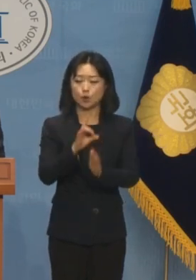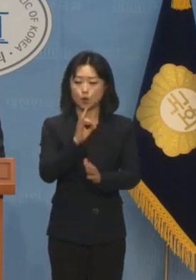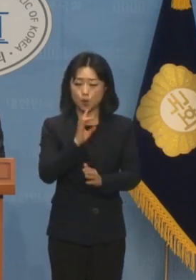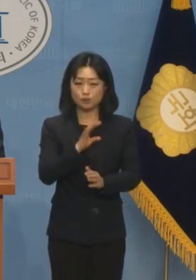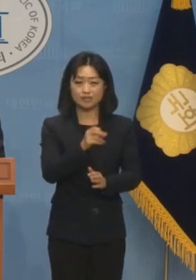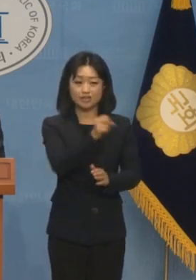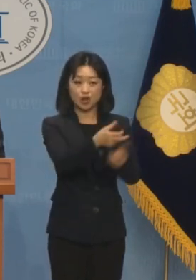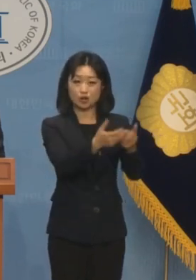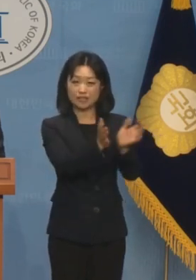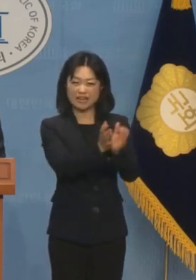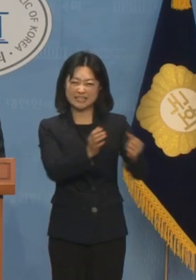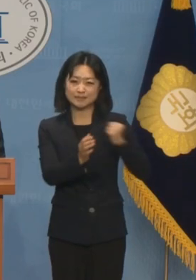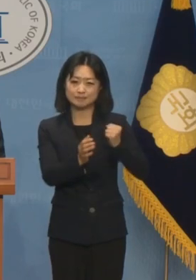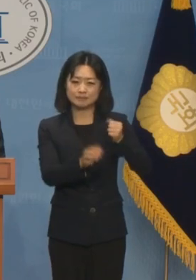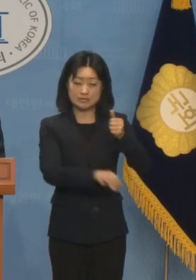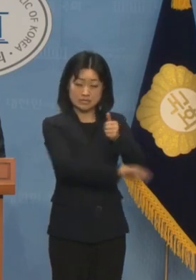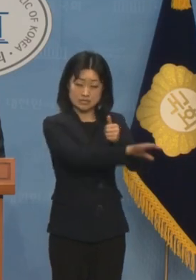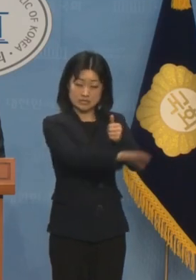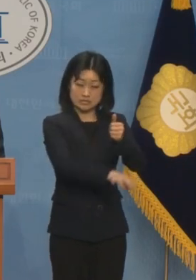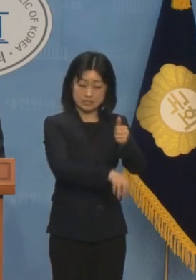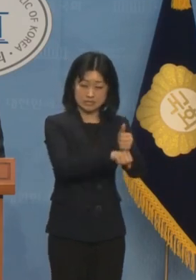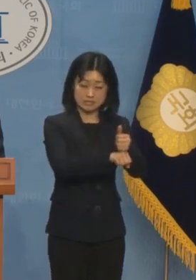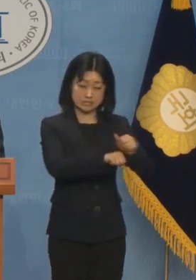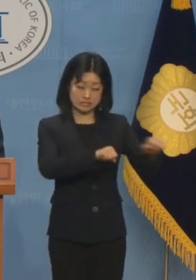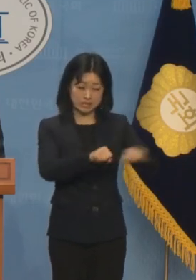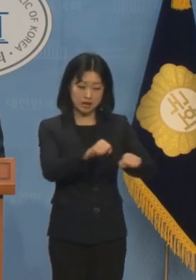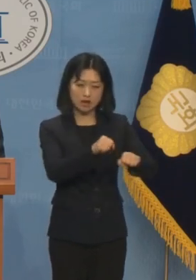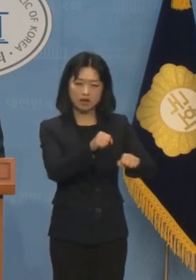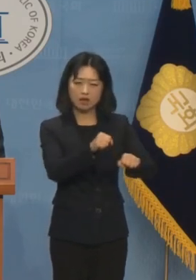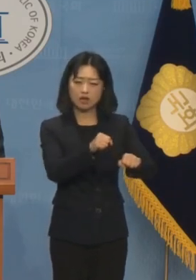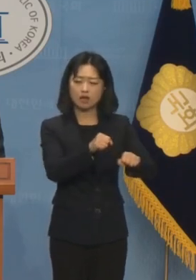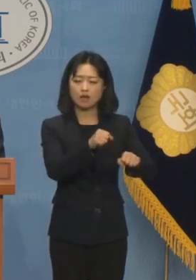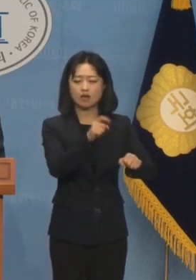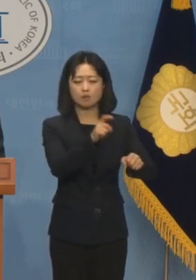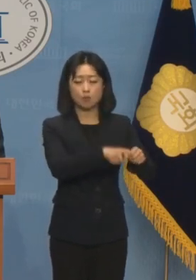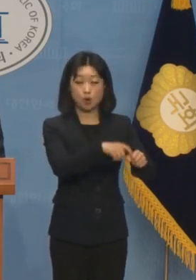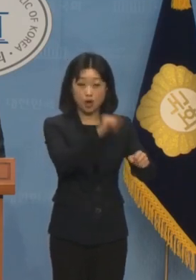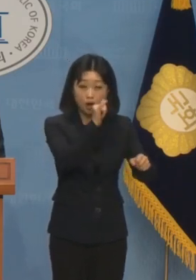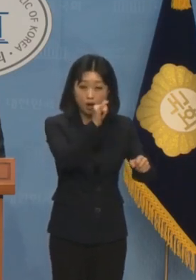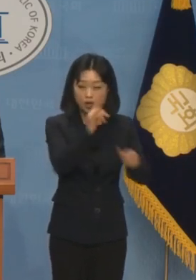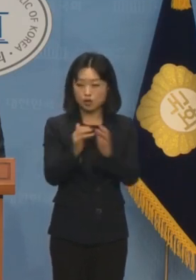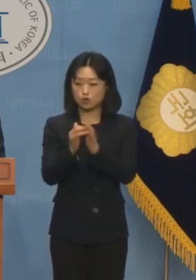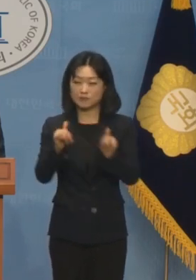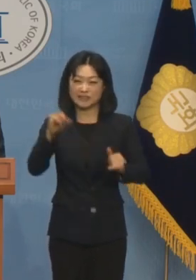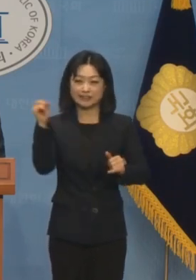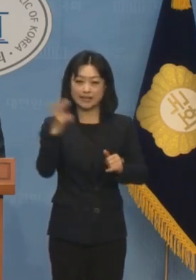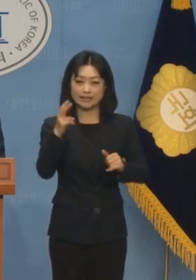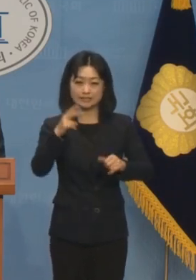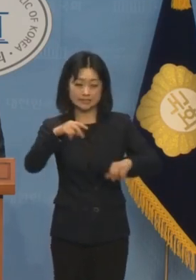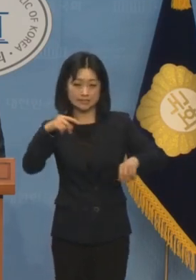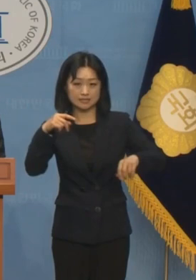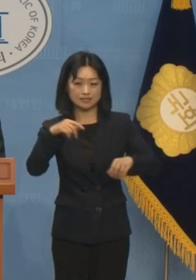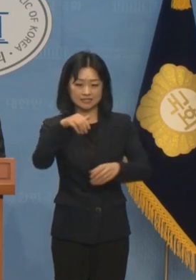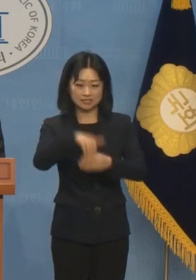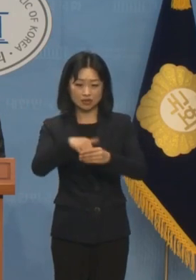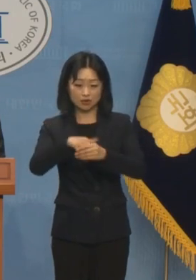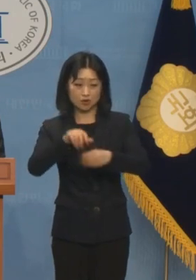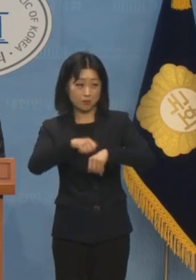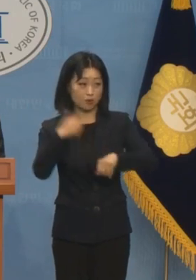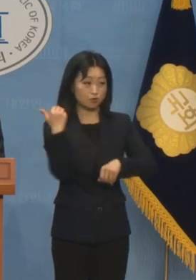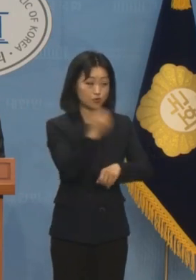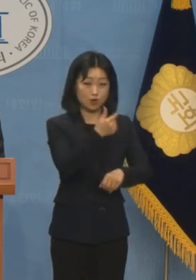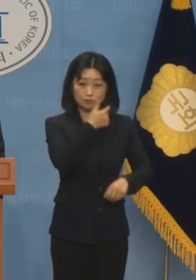여당에 대한 영향력을 지키려는 인사라면 국민께서는 회초리로 부족했다고 판단하실